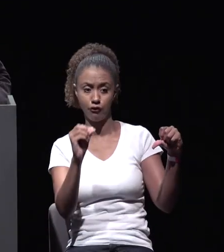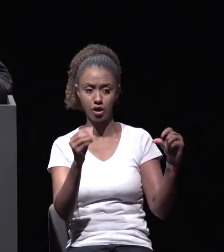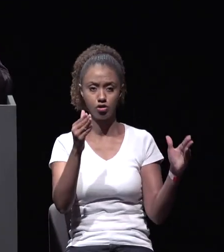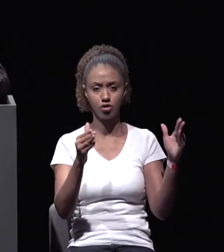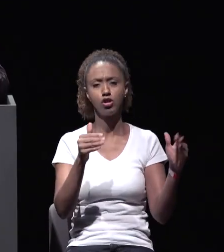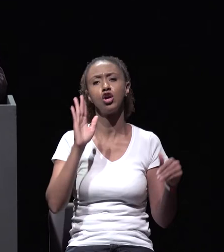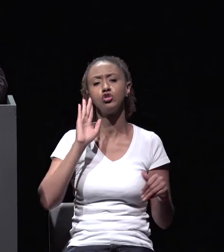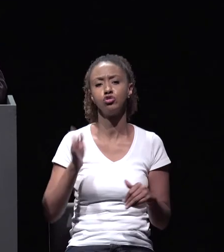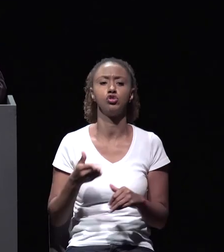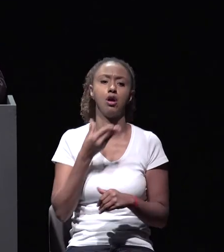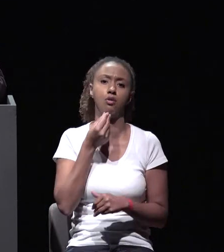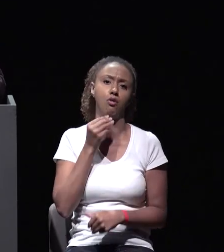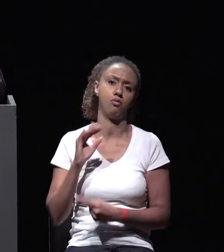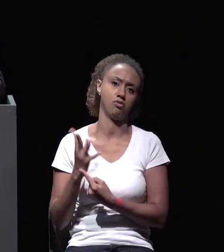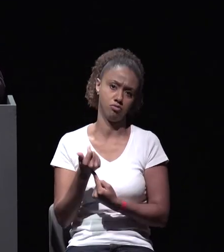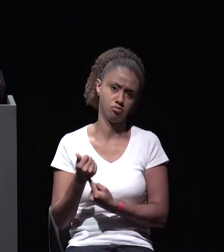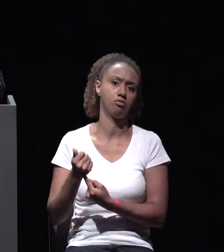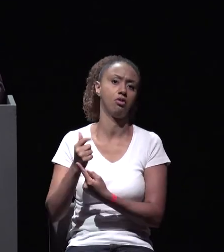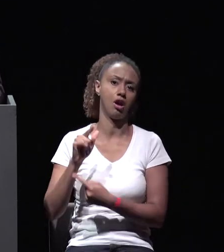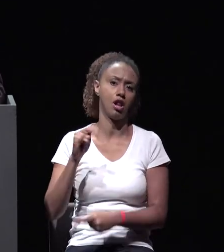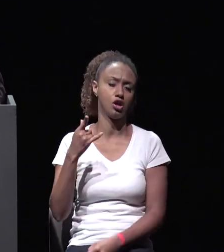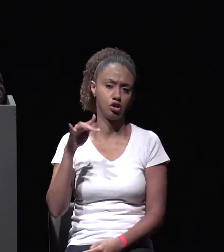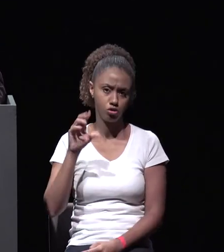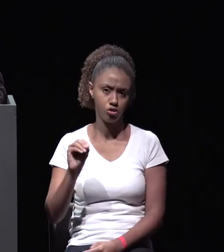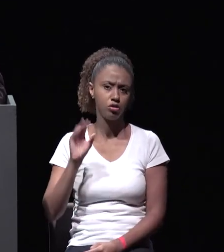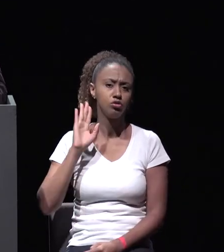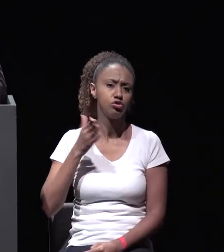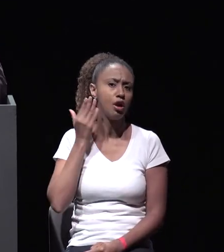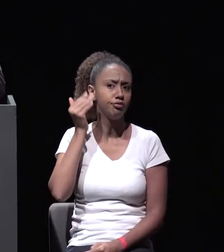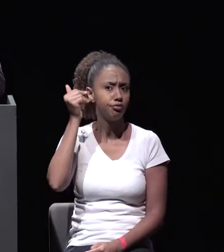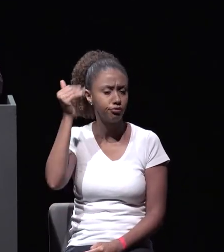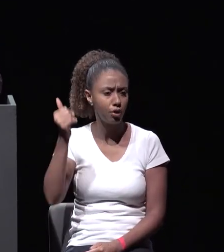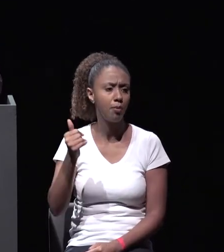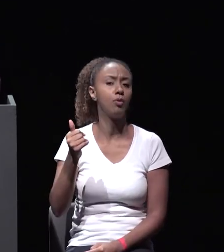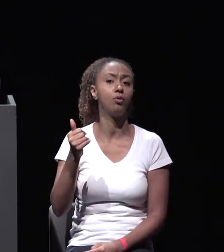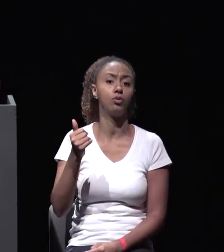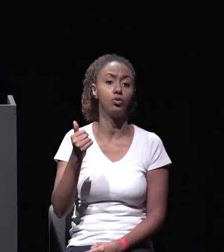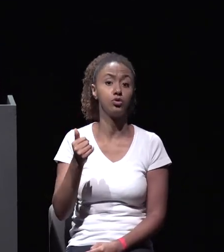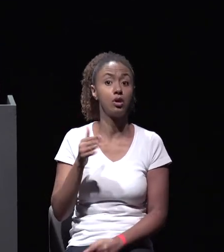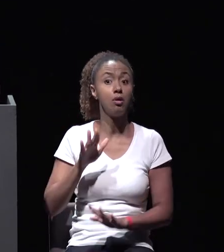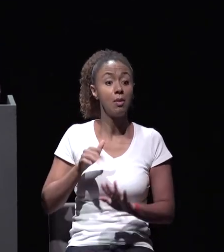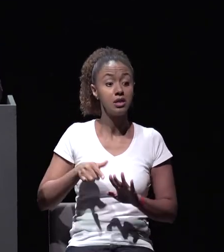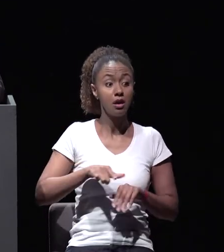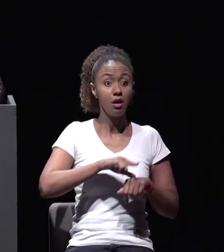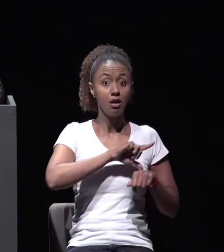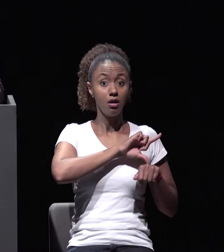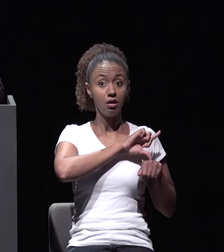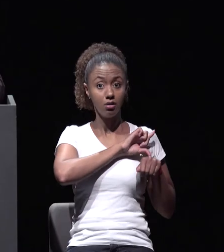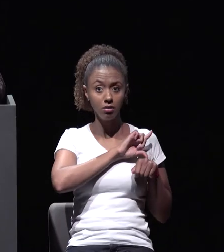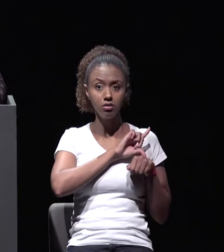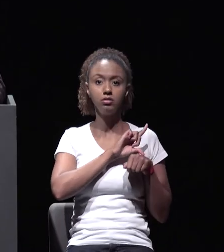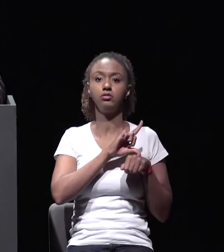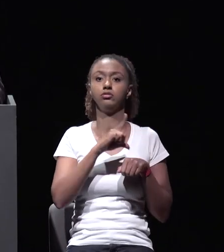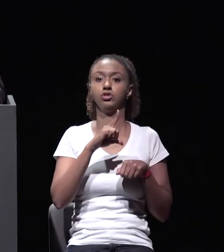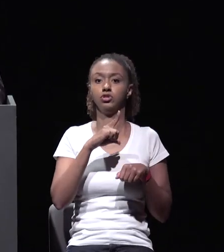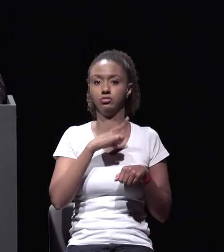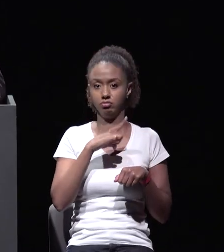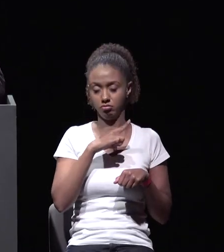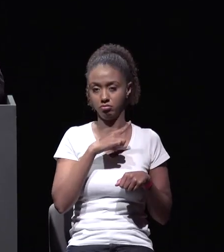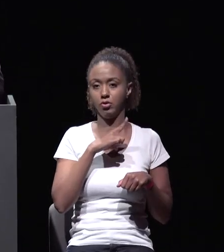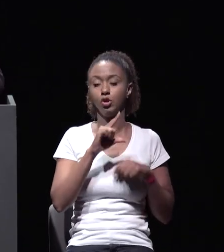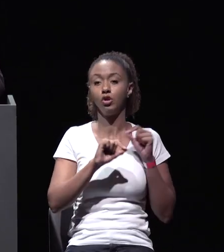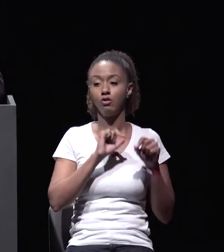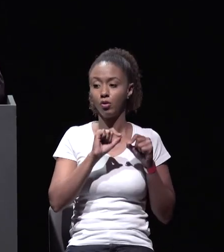reconhecido a importância pelo menos em tui da antes mesmo dessa revalorização pelos modernos e por mário de andrade